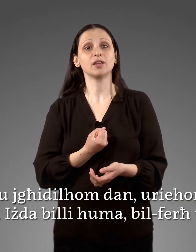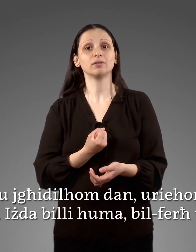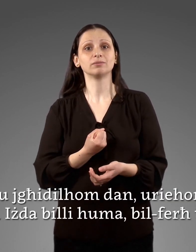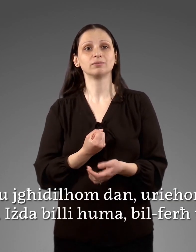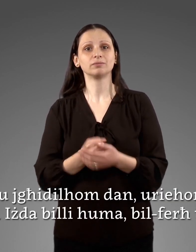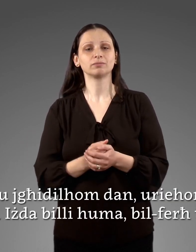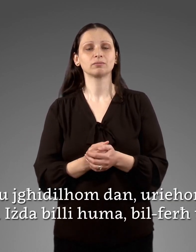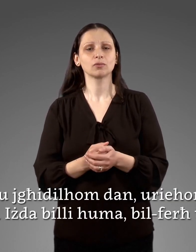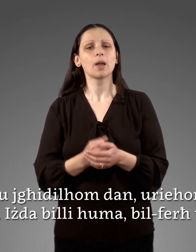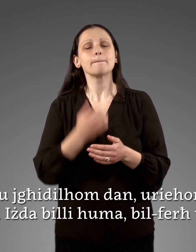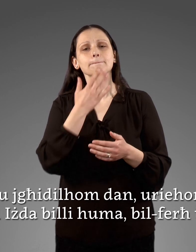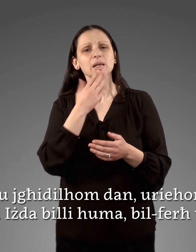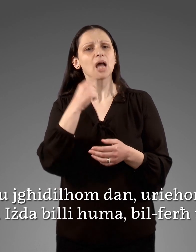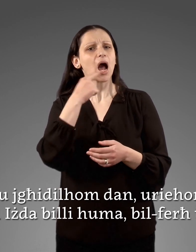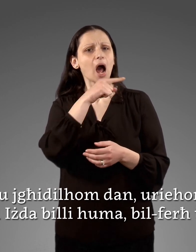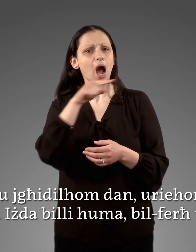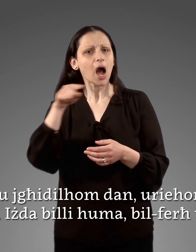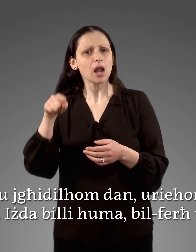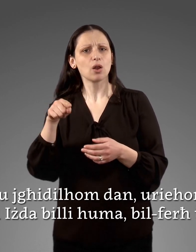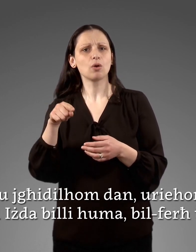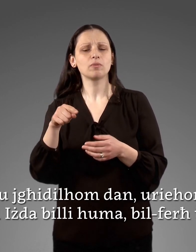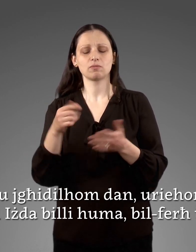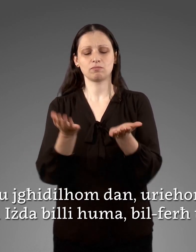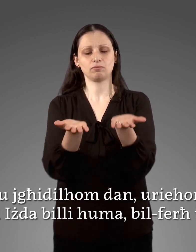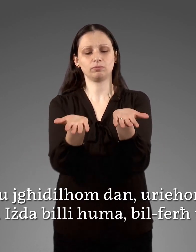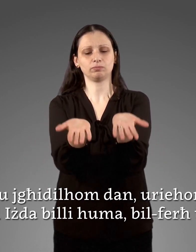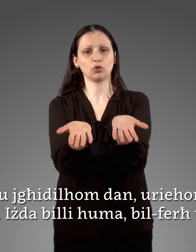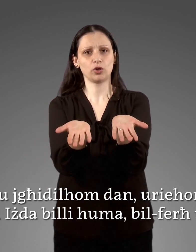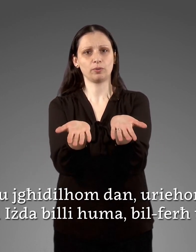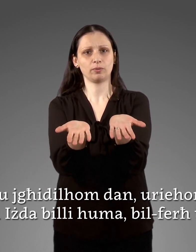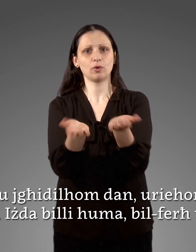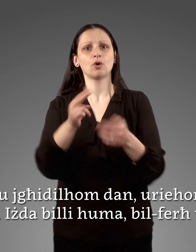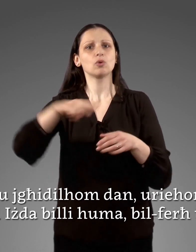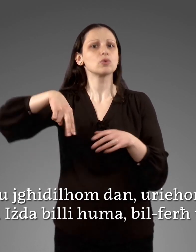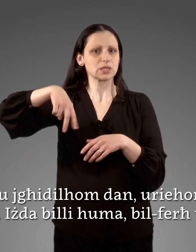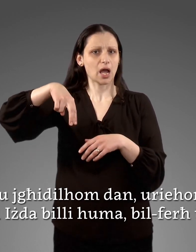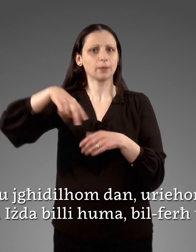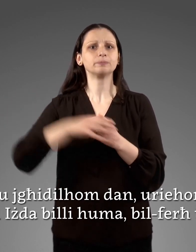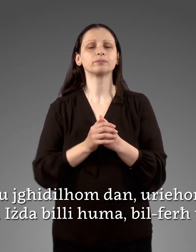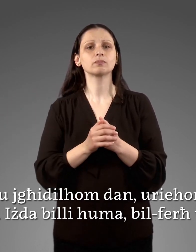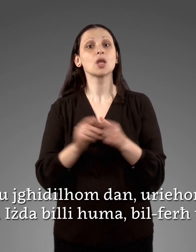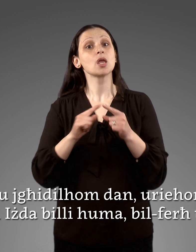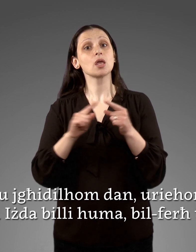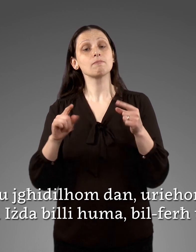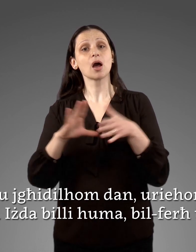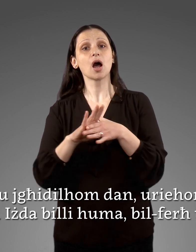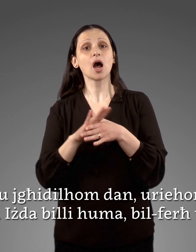Huwa u jgħidilhom dan u rihom idejh u riġlejh. Iżda billi huma